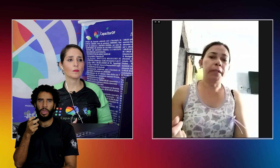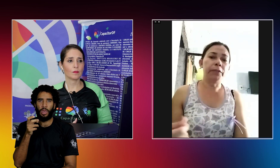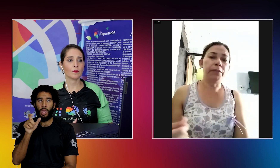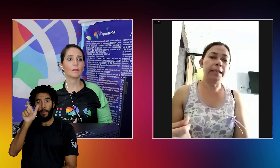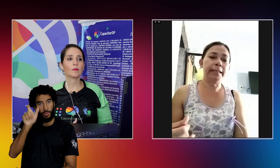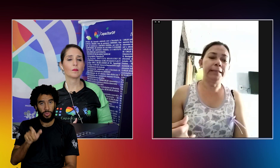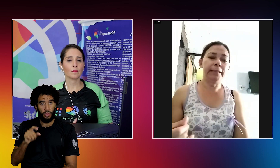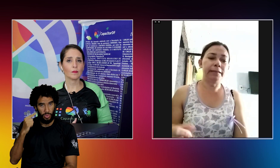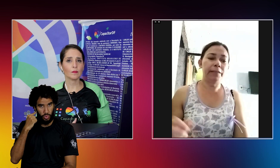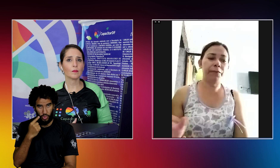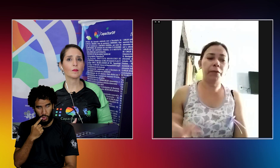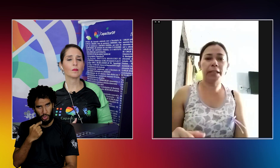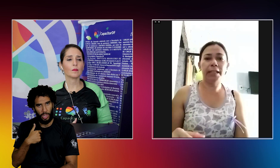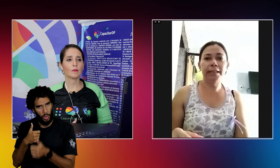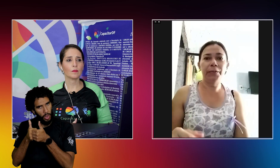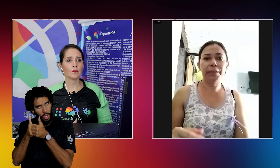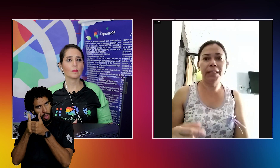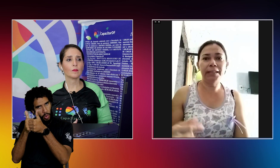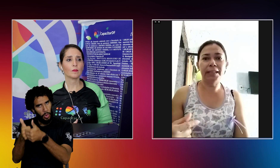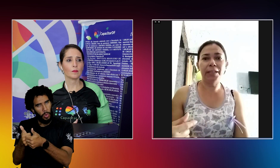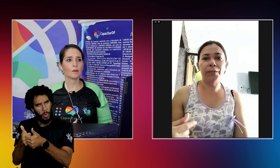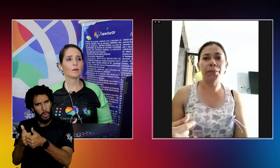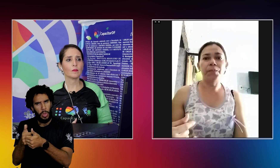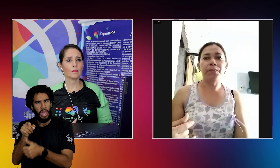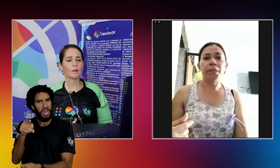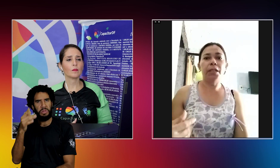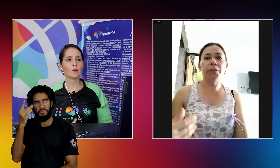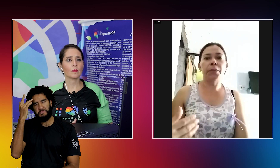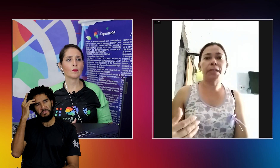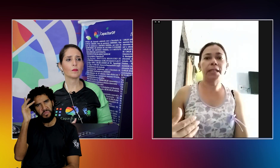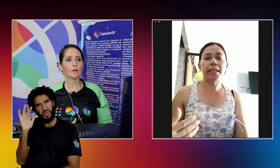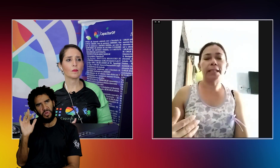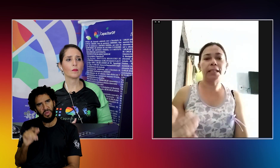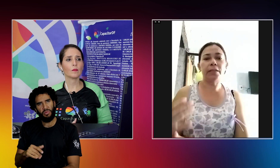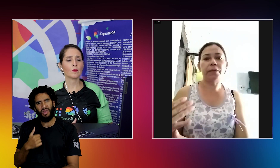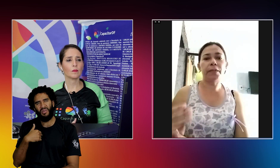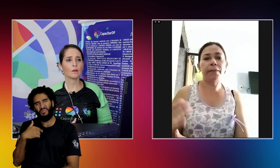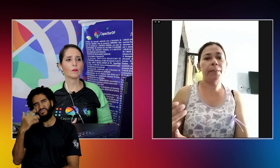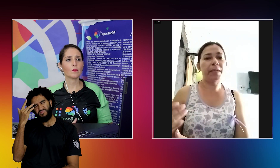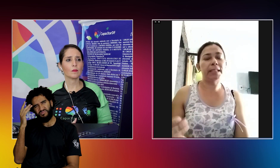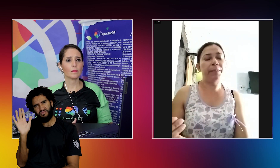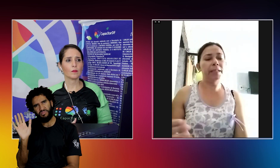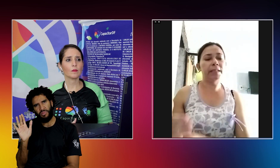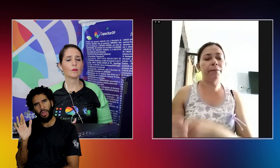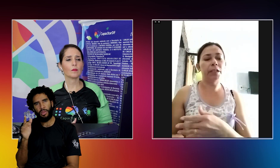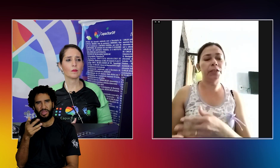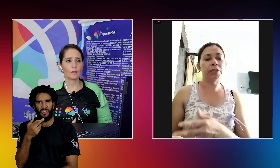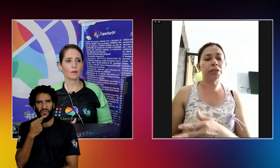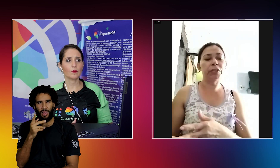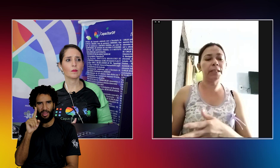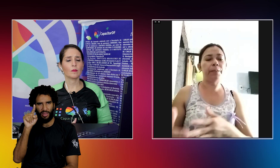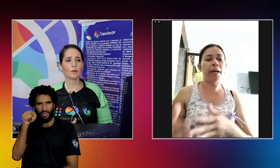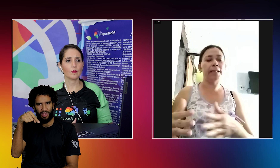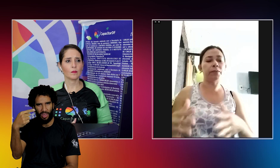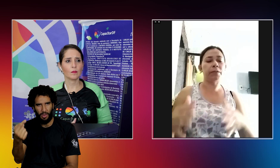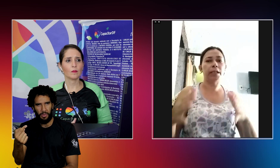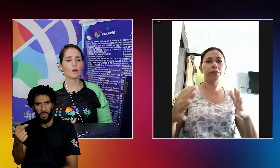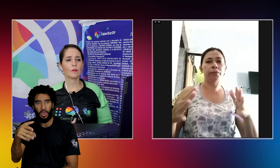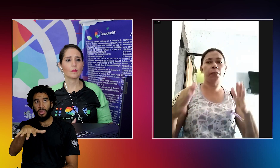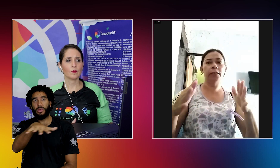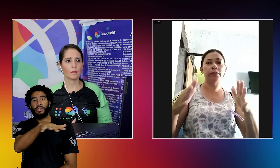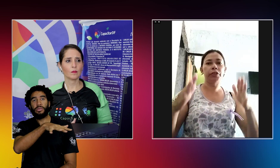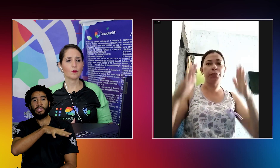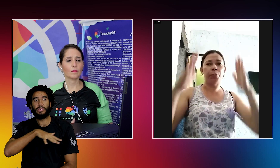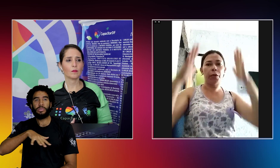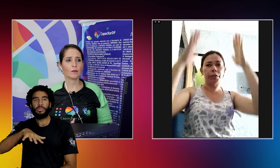acompanho, ele teve uma hora que ele não entendeu. Eu não sei se essa questão que você vai passar mais na frente de espaço, o